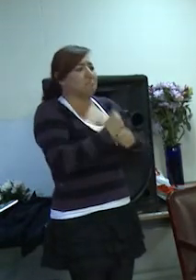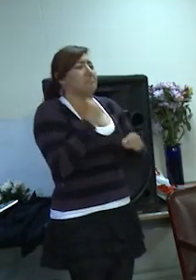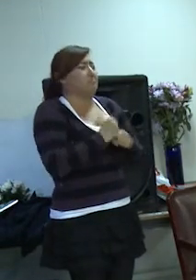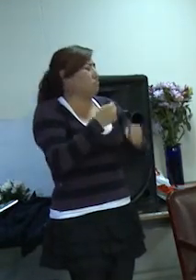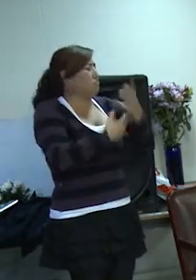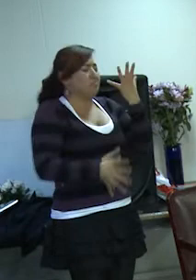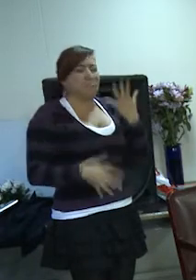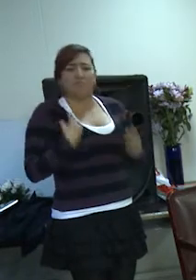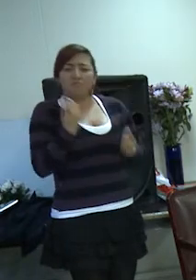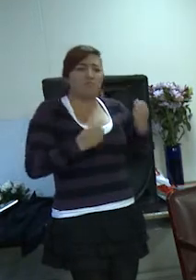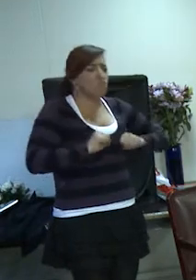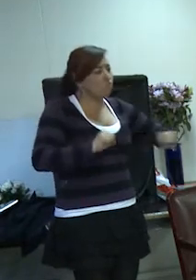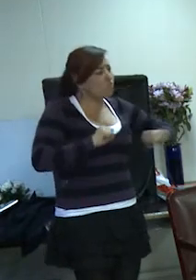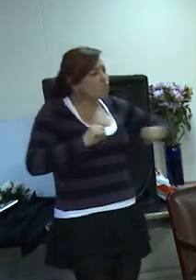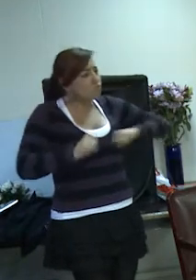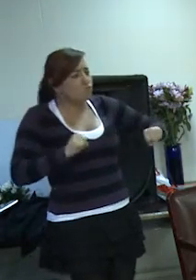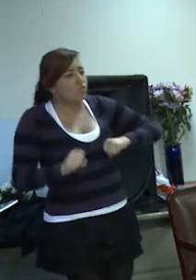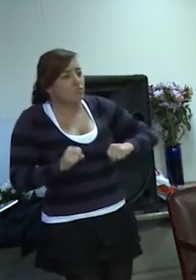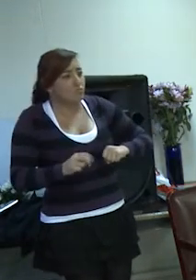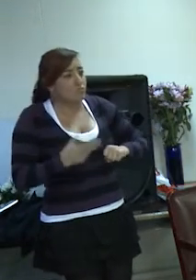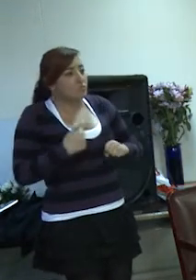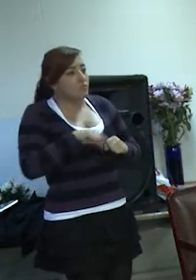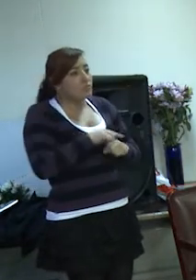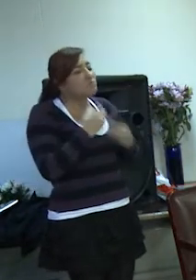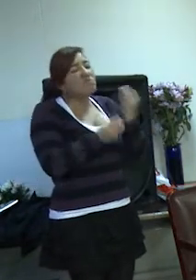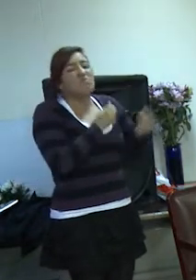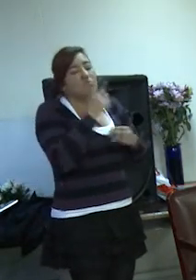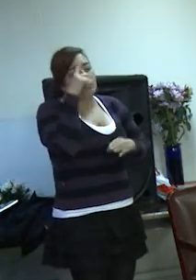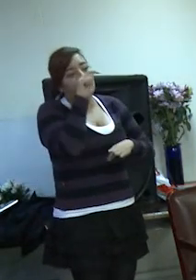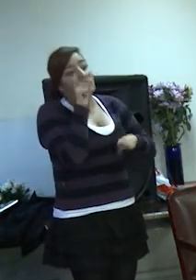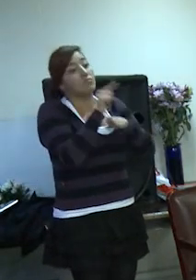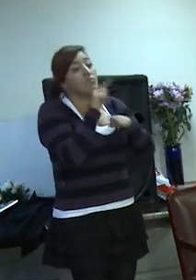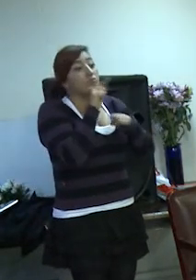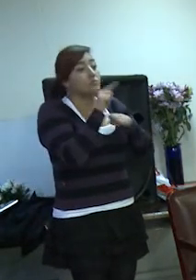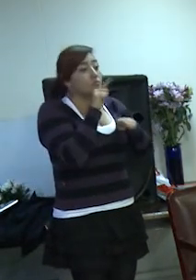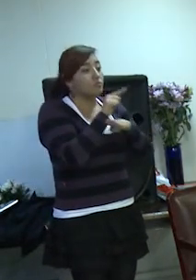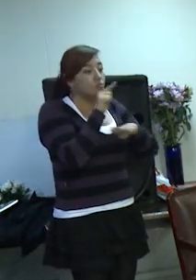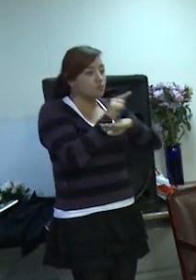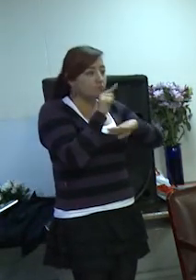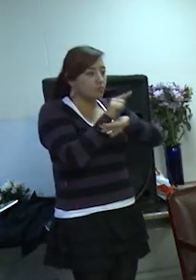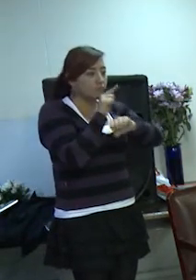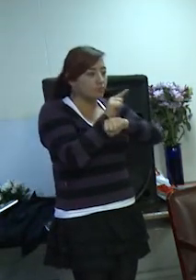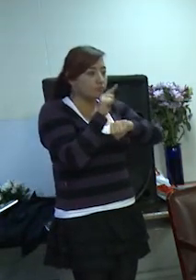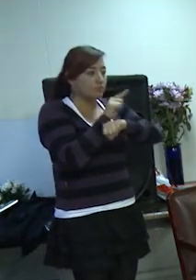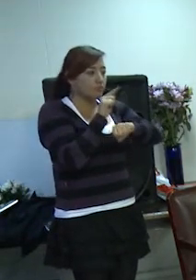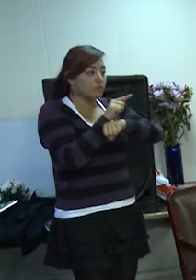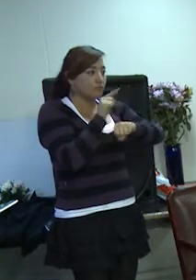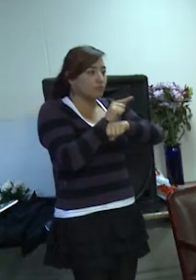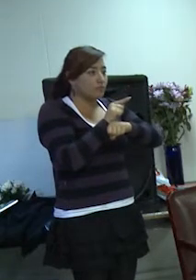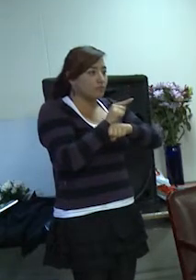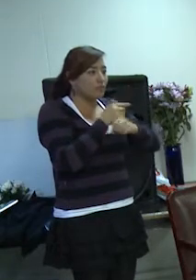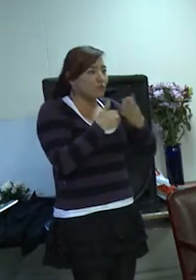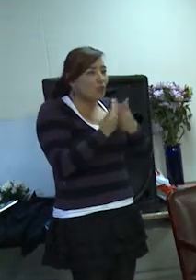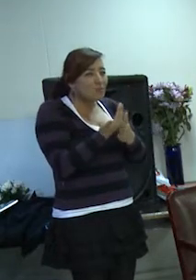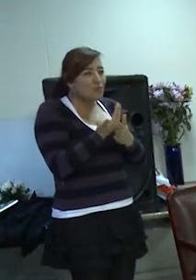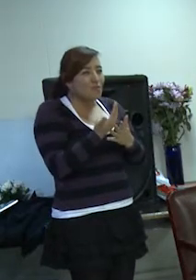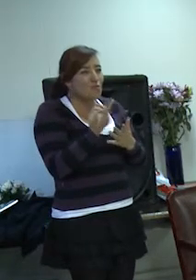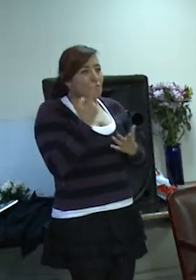sentido en el que logramos hacer una crítica, ¿sí? Y comienza uno a dejar de